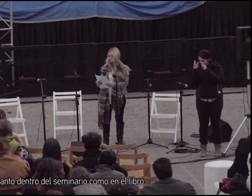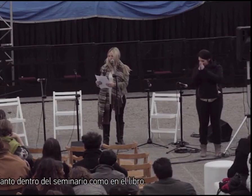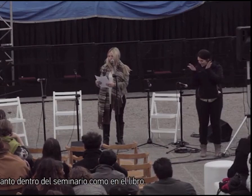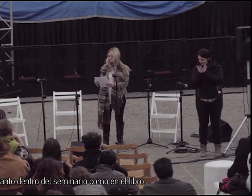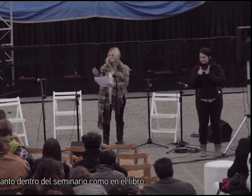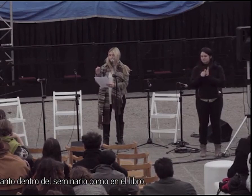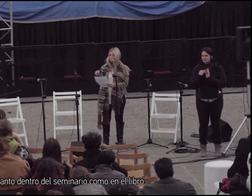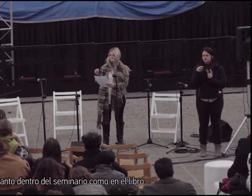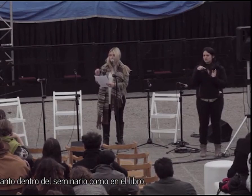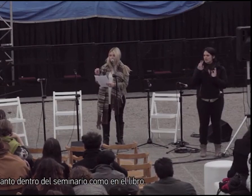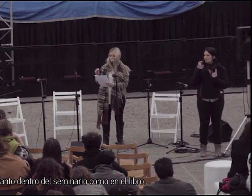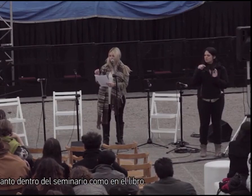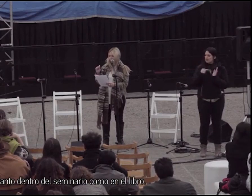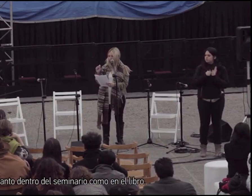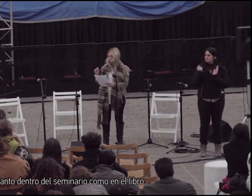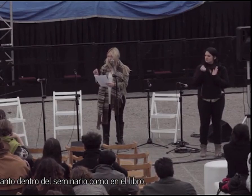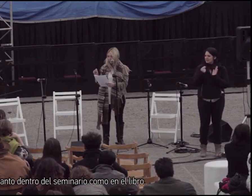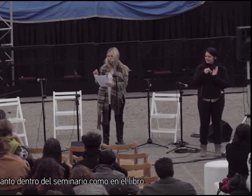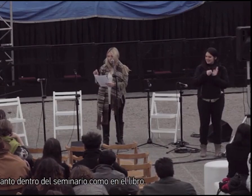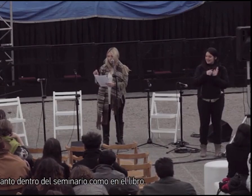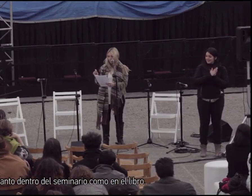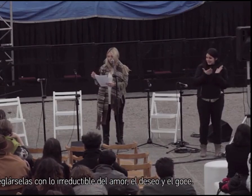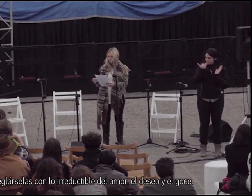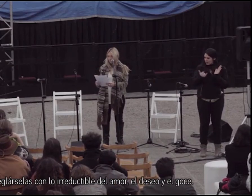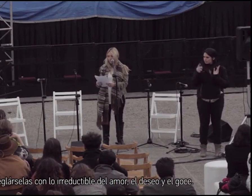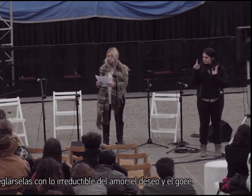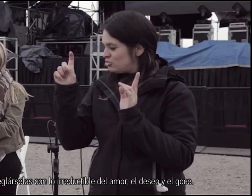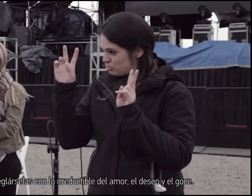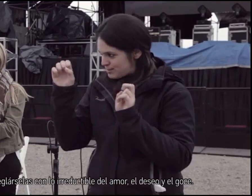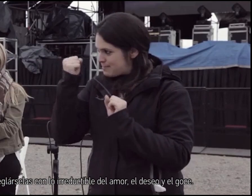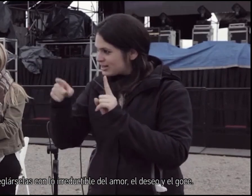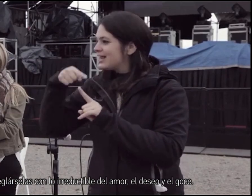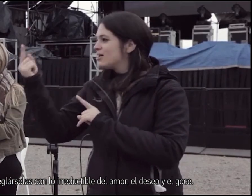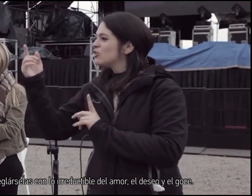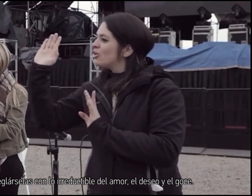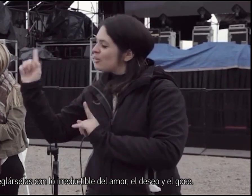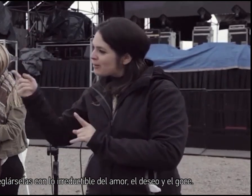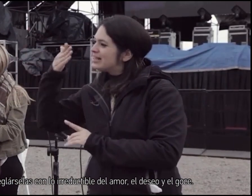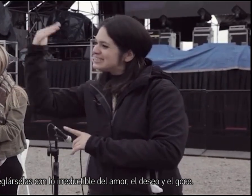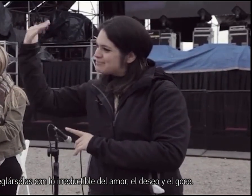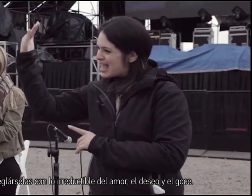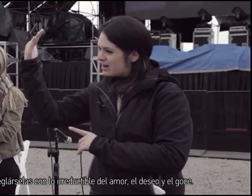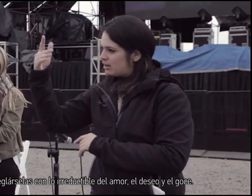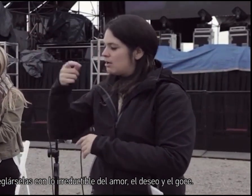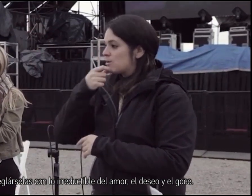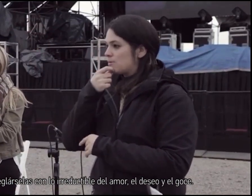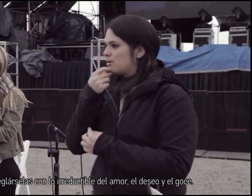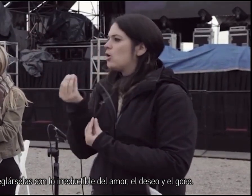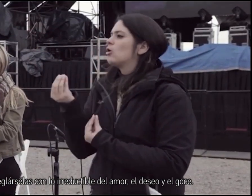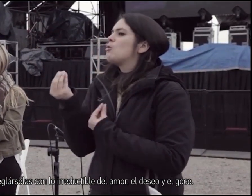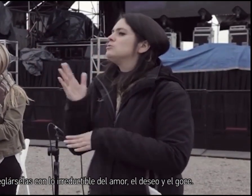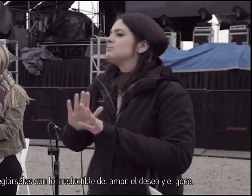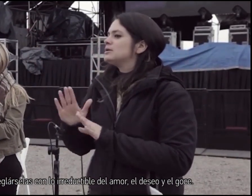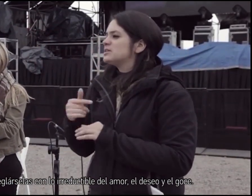central, tanto dentro del seminario como en el libro, y es cómo arreglárselas con lo irreductible del